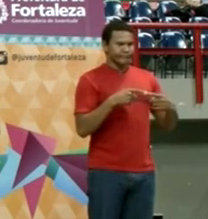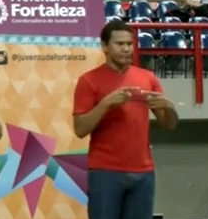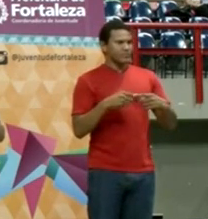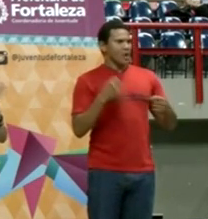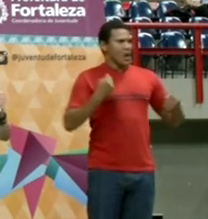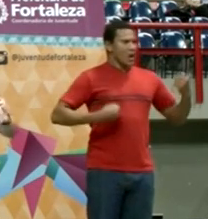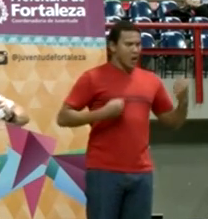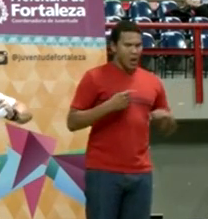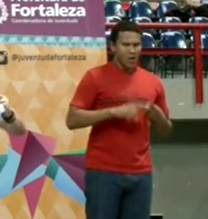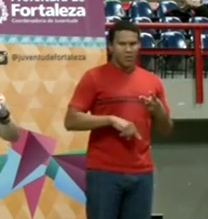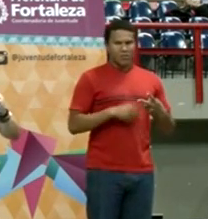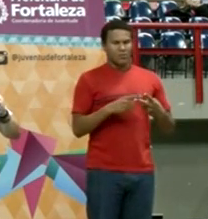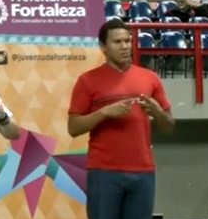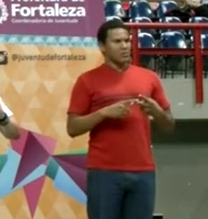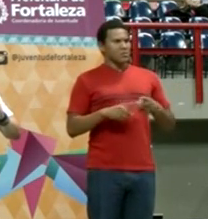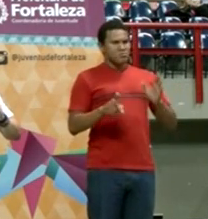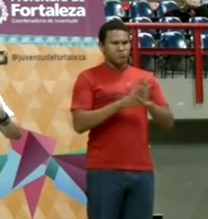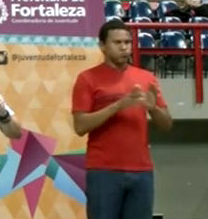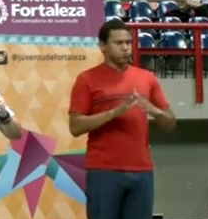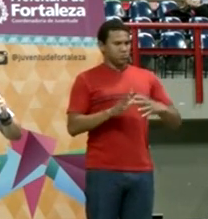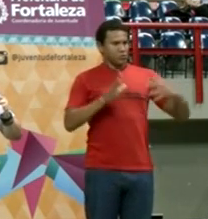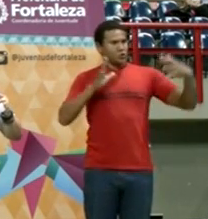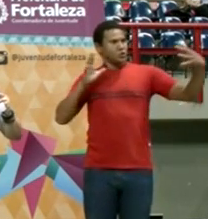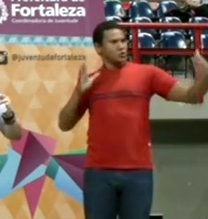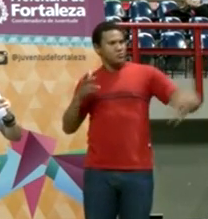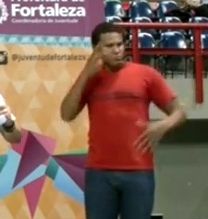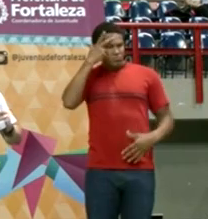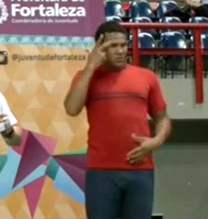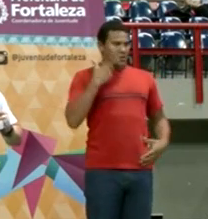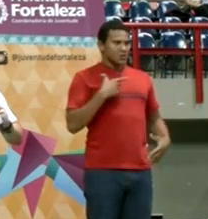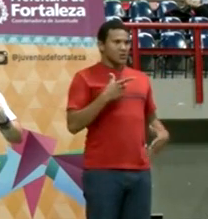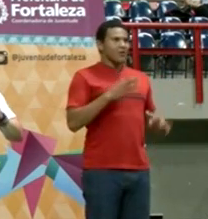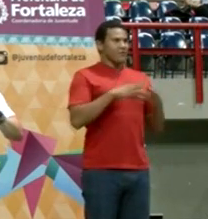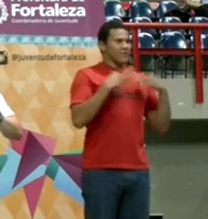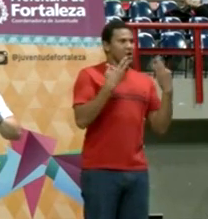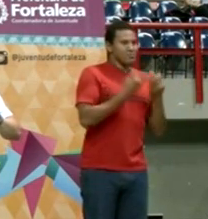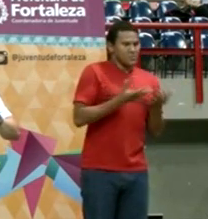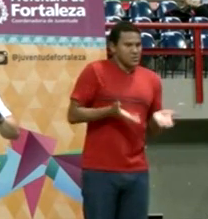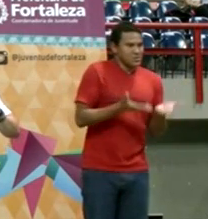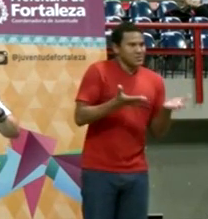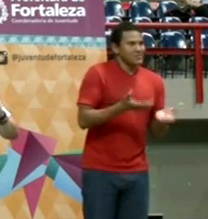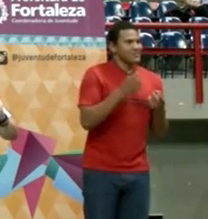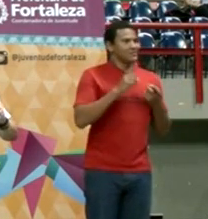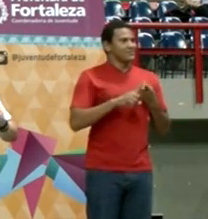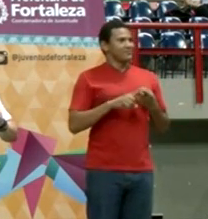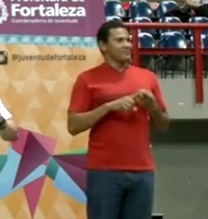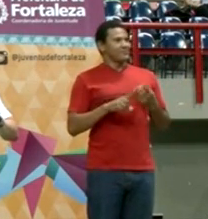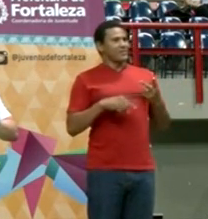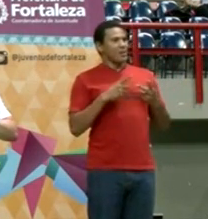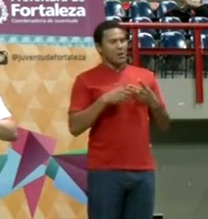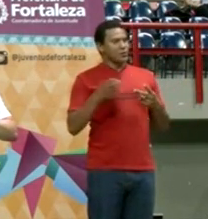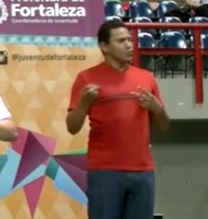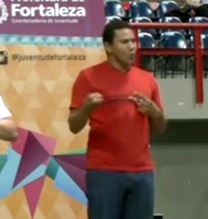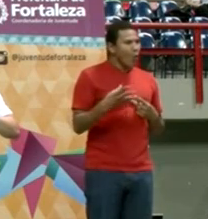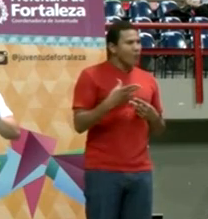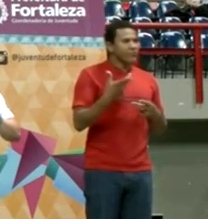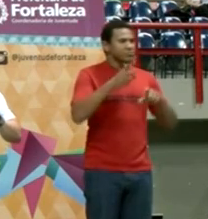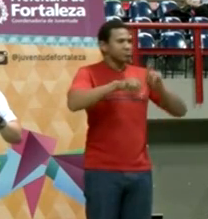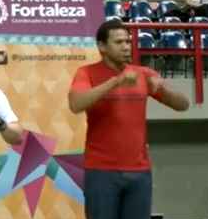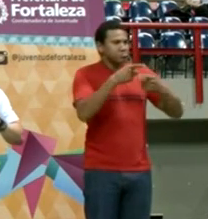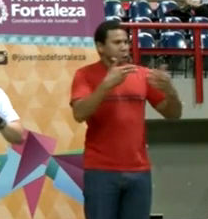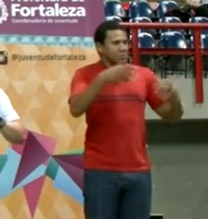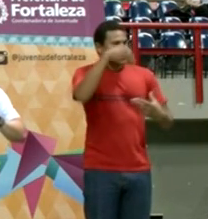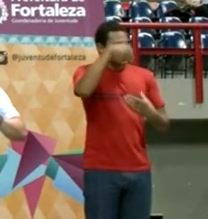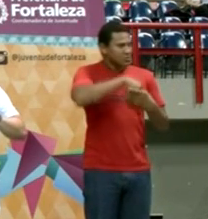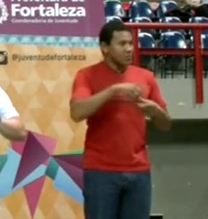criaram carros que eram grandes para estimular as pessoas a ter famílias. criaram novos eletrodomésticos, o